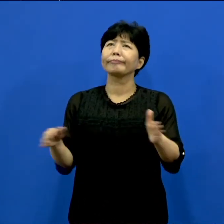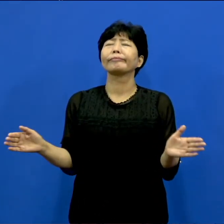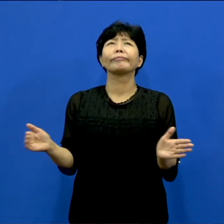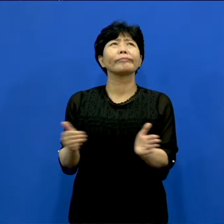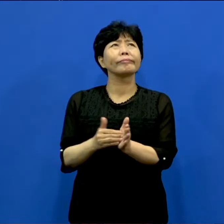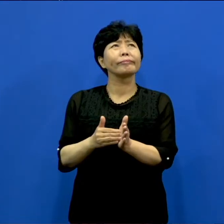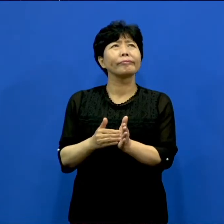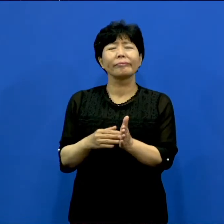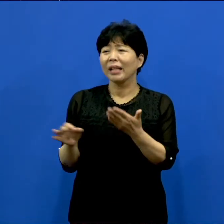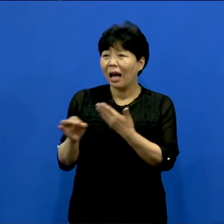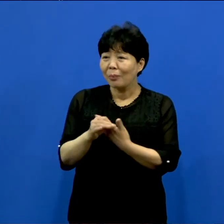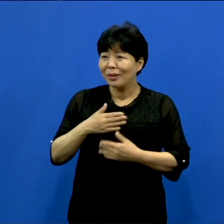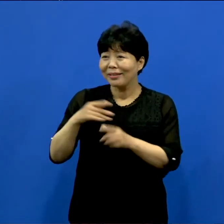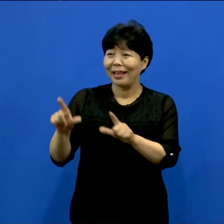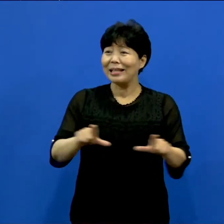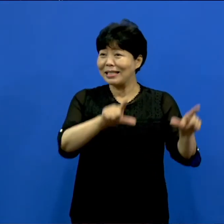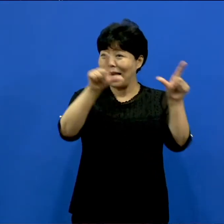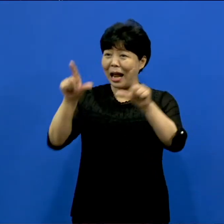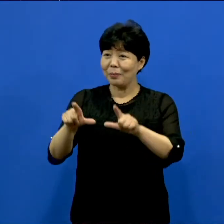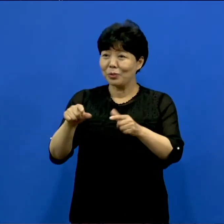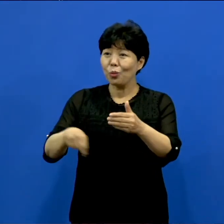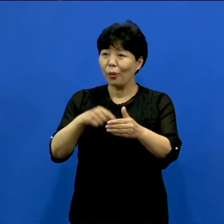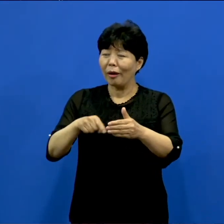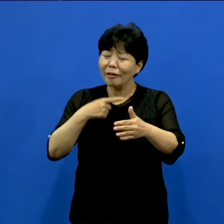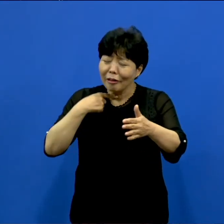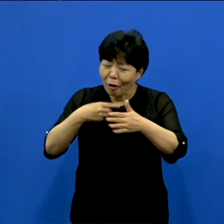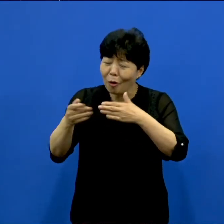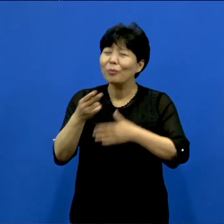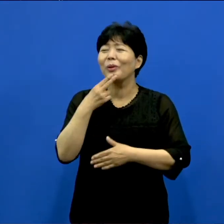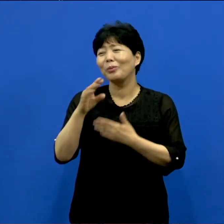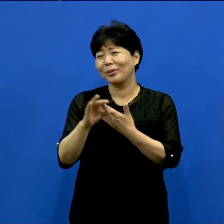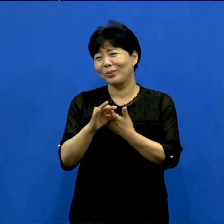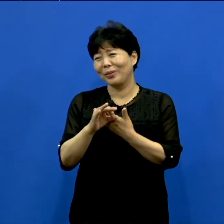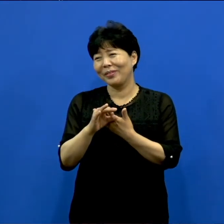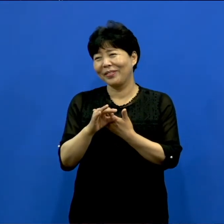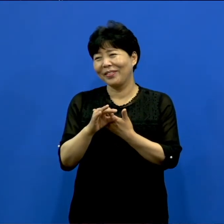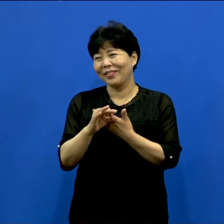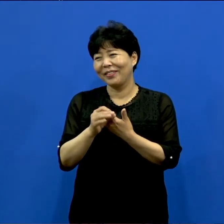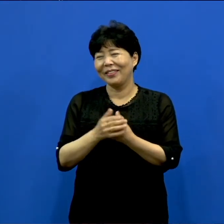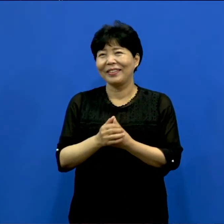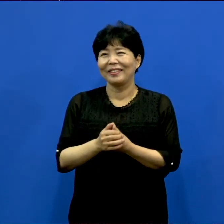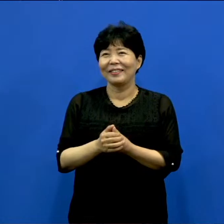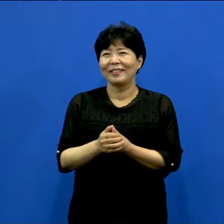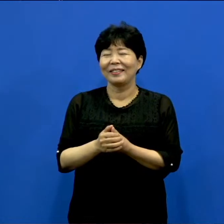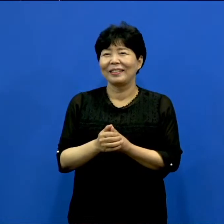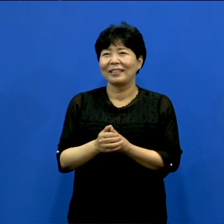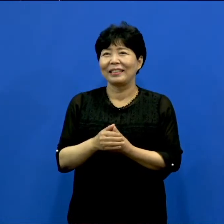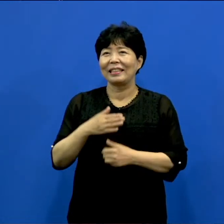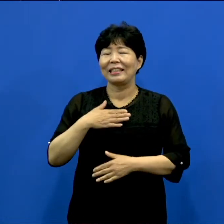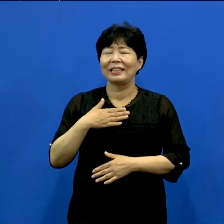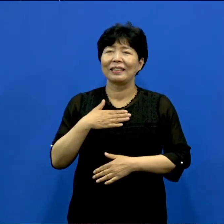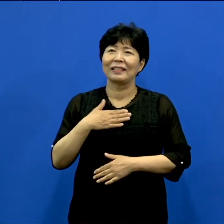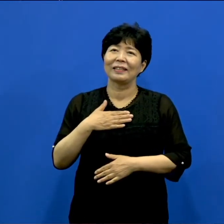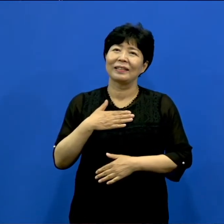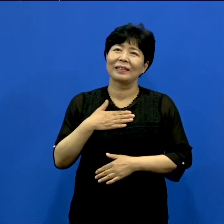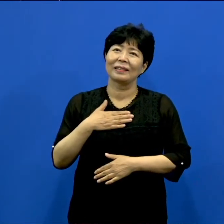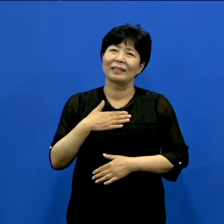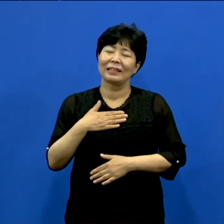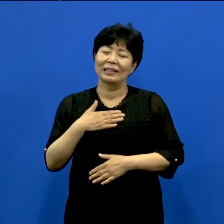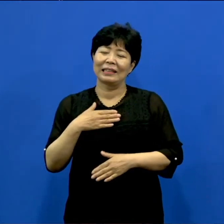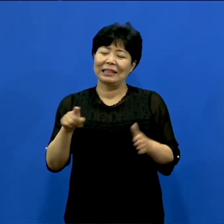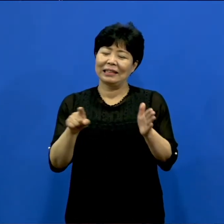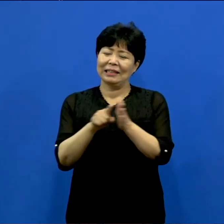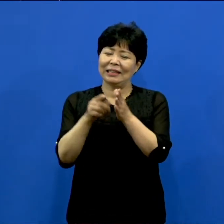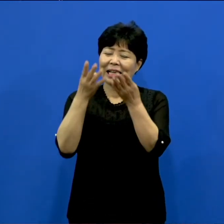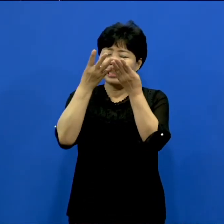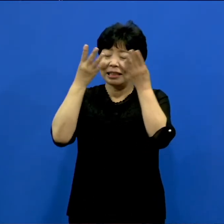내 삶에 그것이 실제적으로 경험되지 않은 거예요. 예, 저는 뭐 이렇게 뭐 신학교 다닐